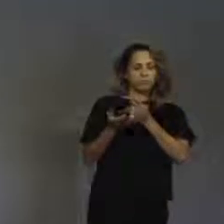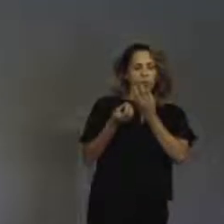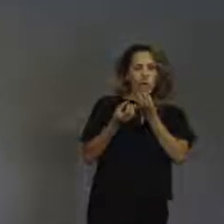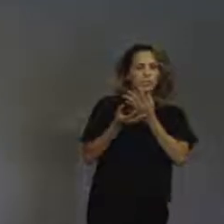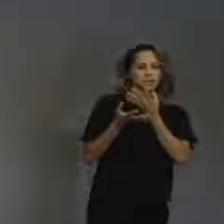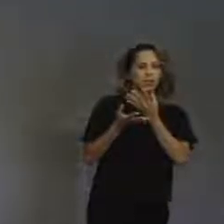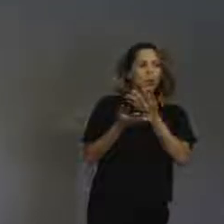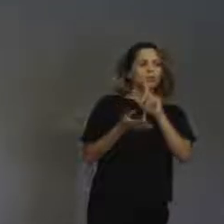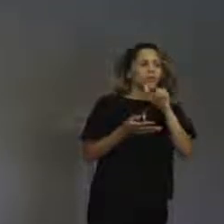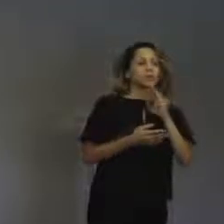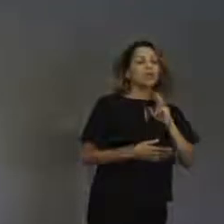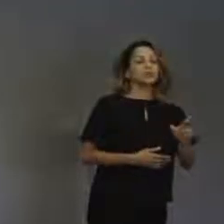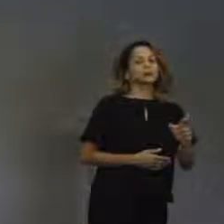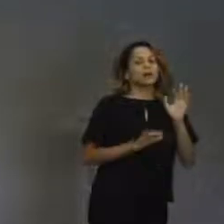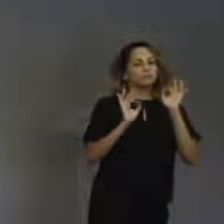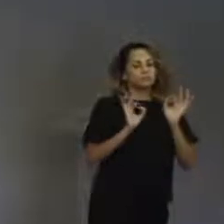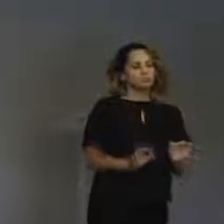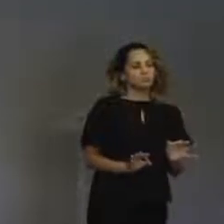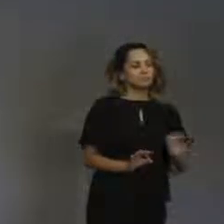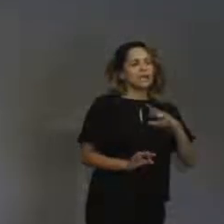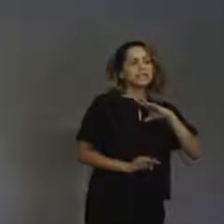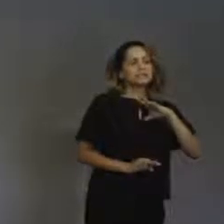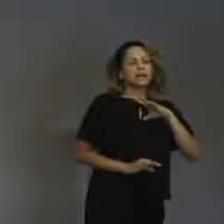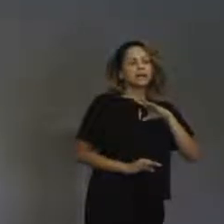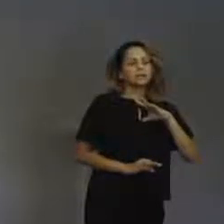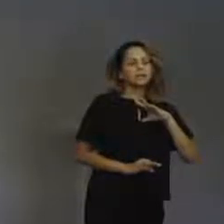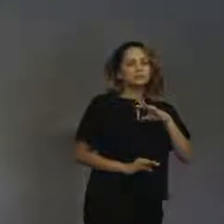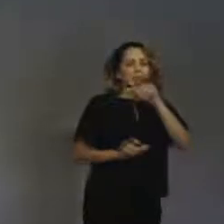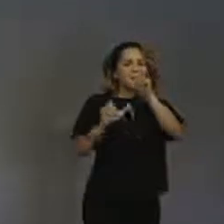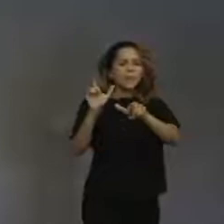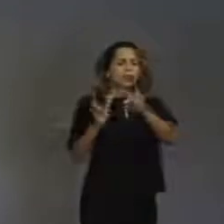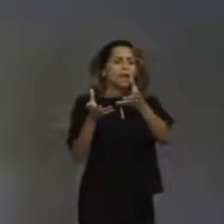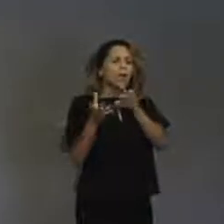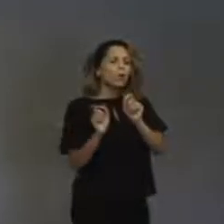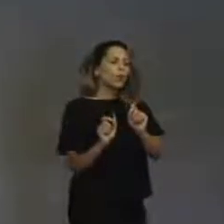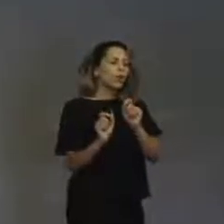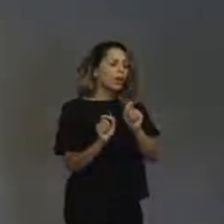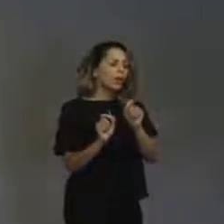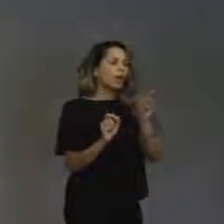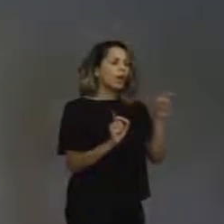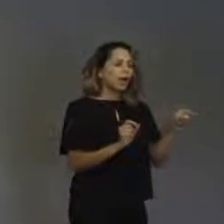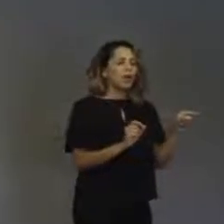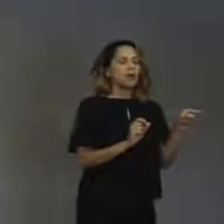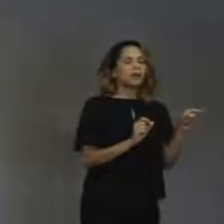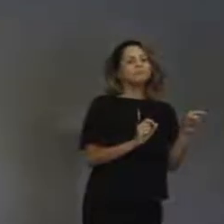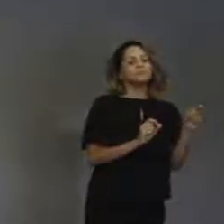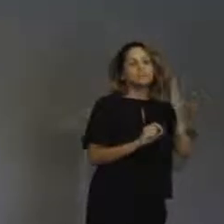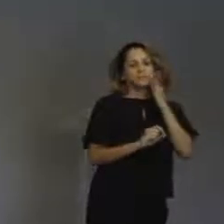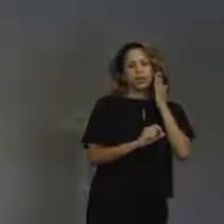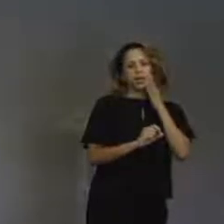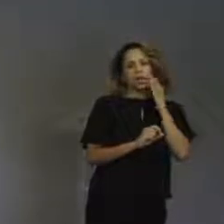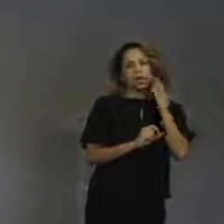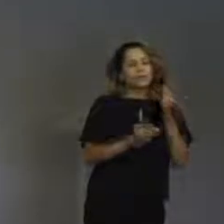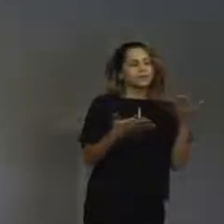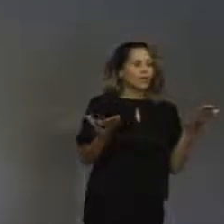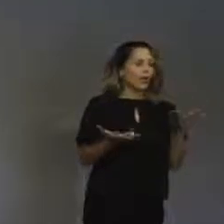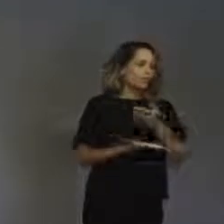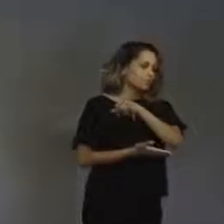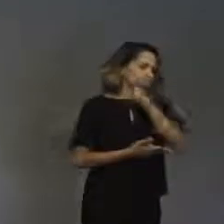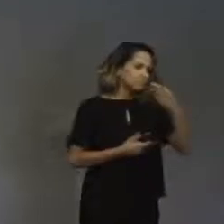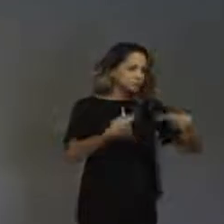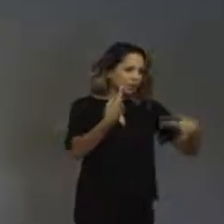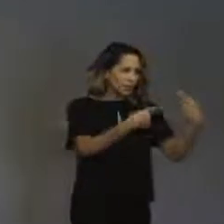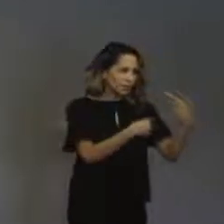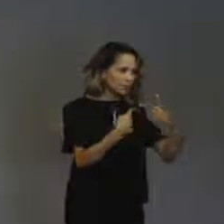relação à cidade que a gente quer. Né? E aí eu jogo agora para vocês debaterem. A gente